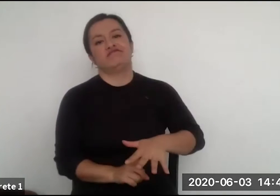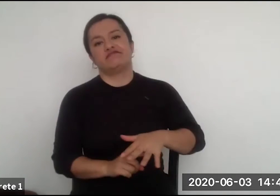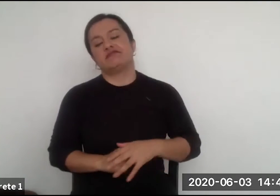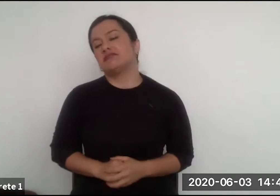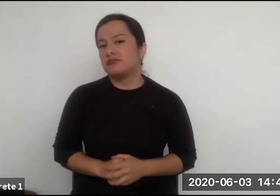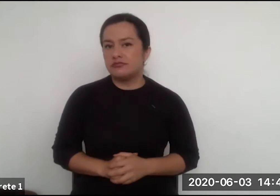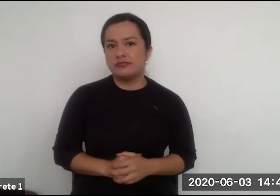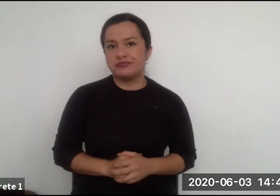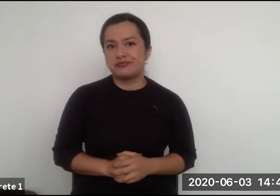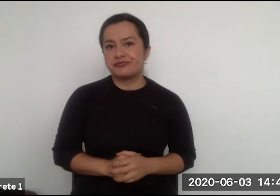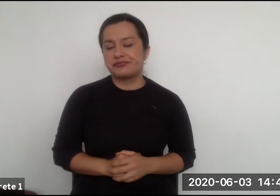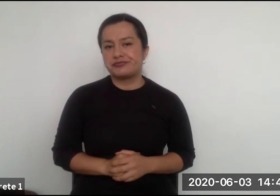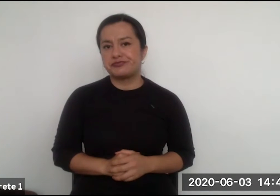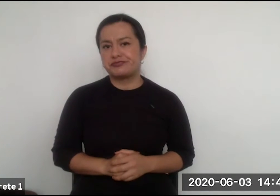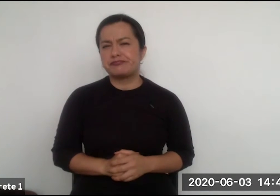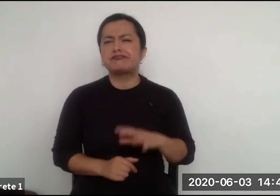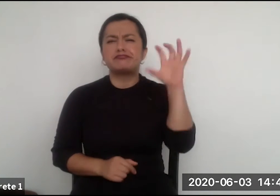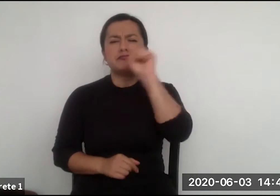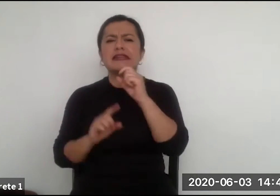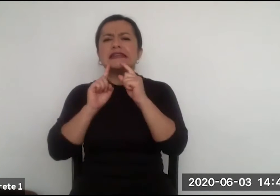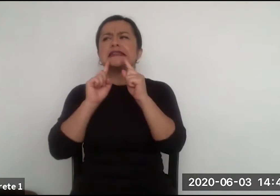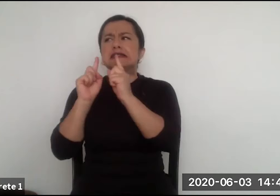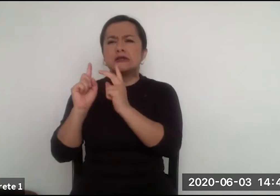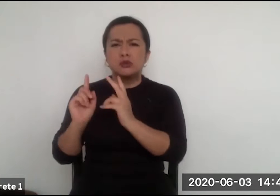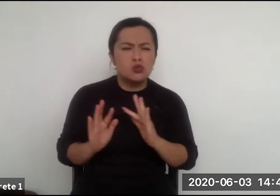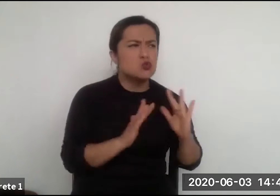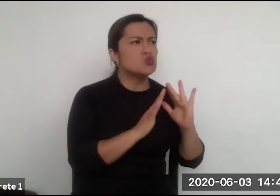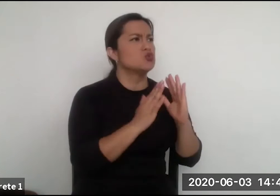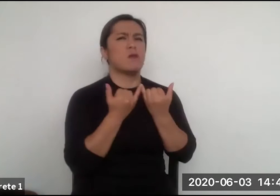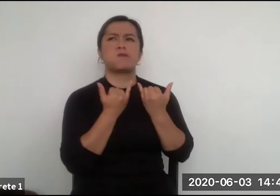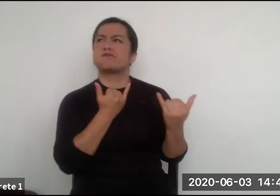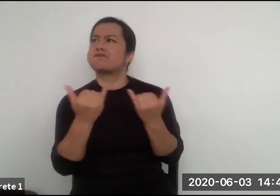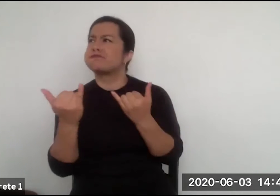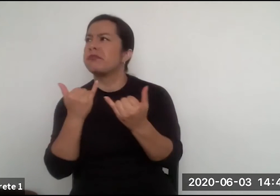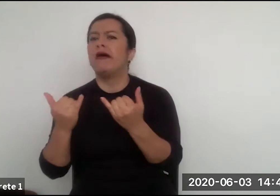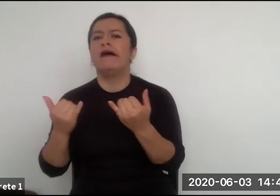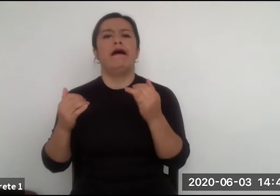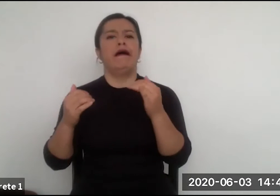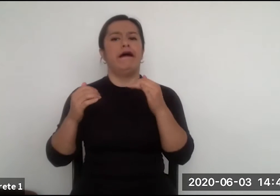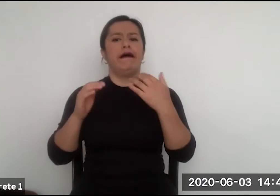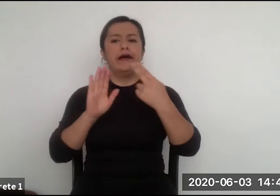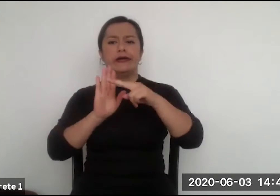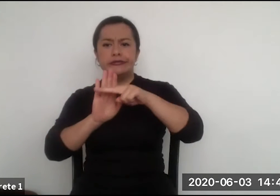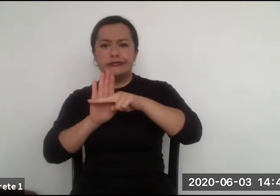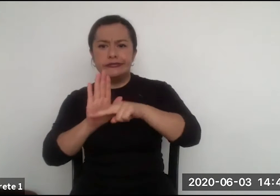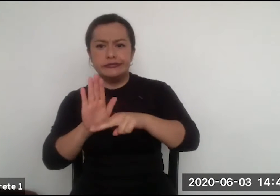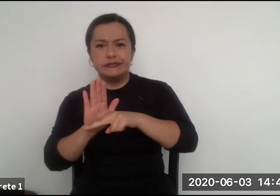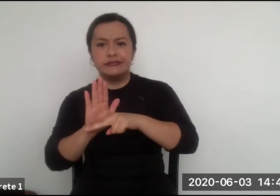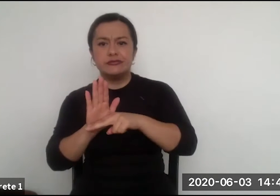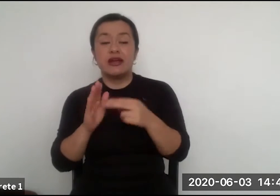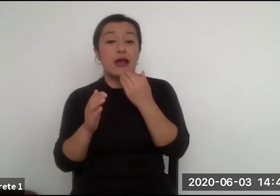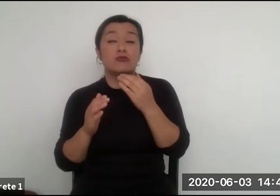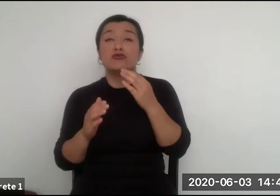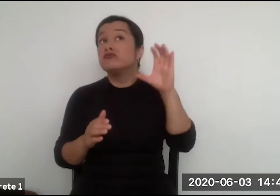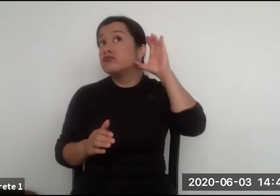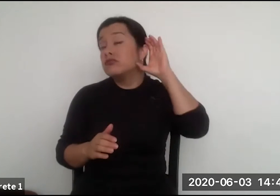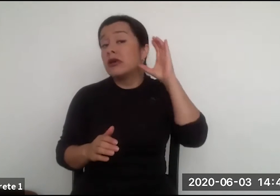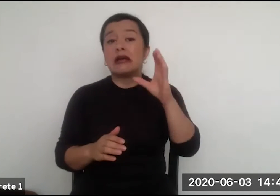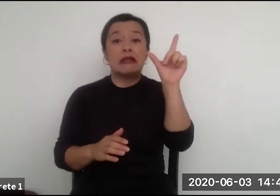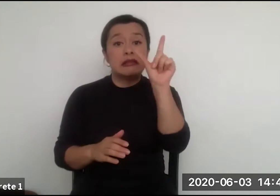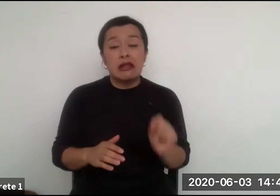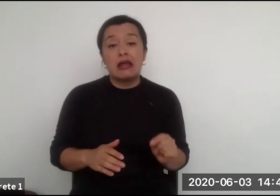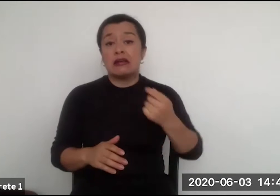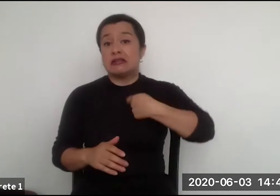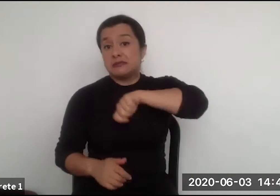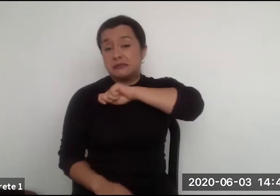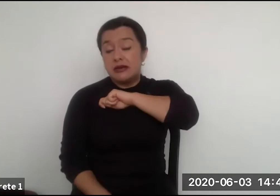Entonces, esos discursos y las medidas que están tomándose, por ejemplo, en Italia, en España, en